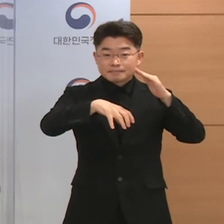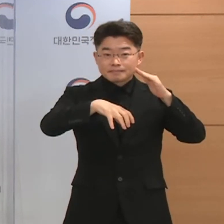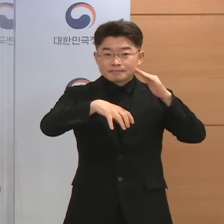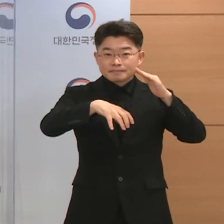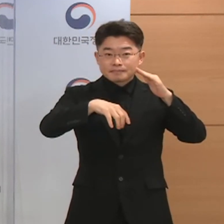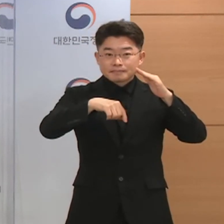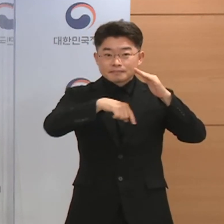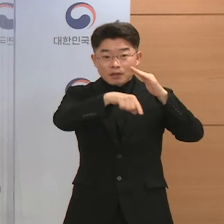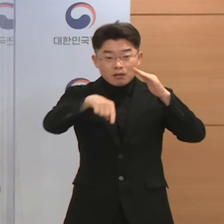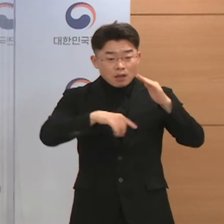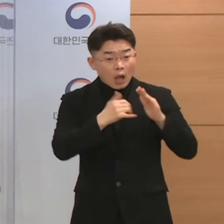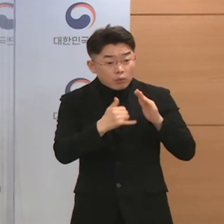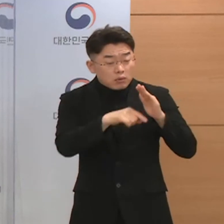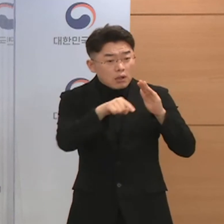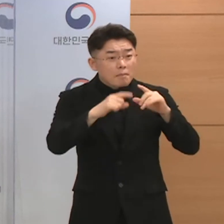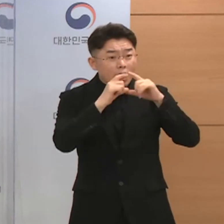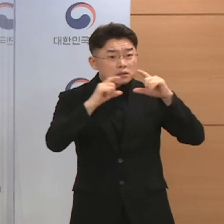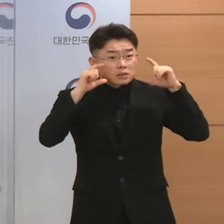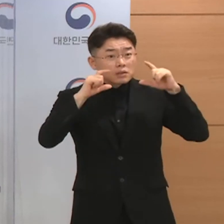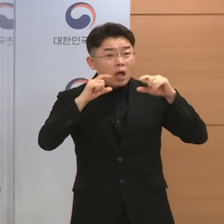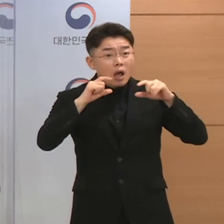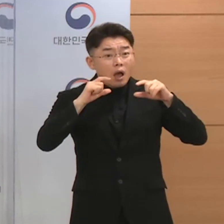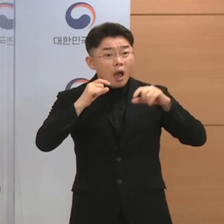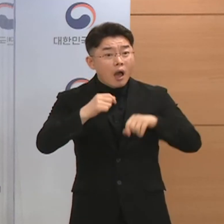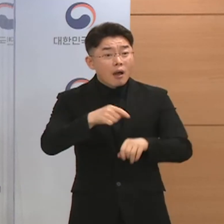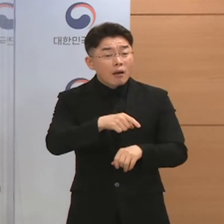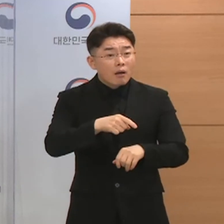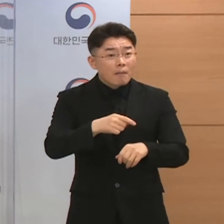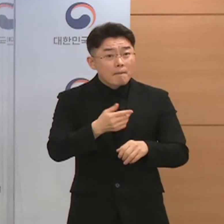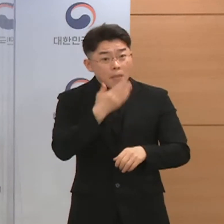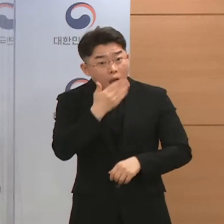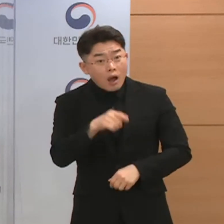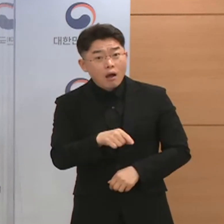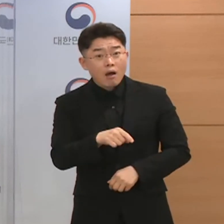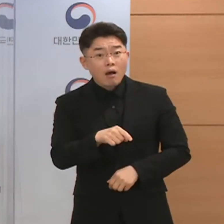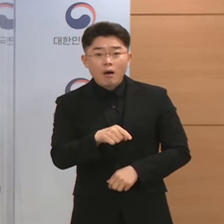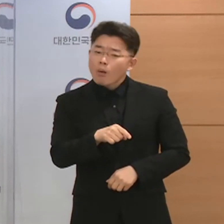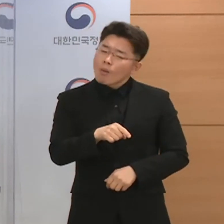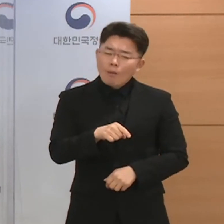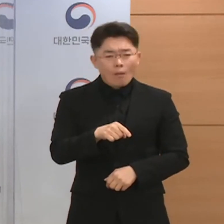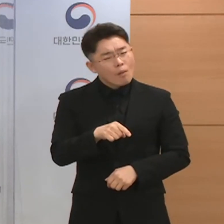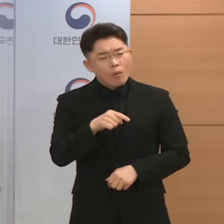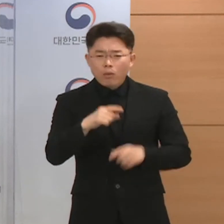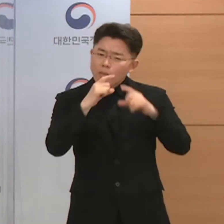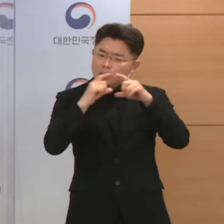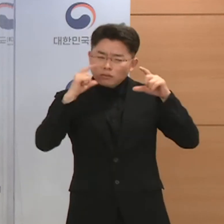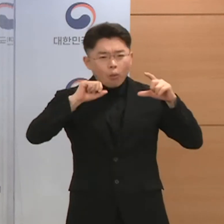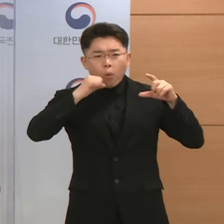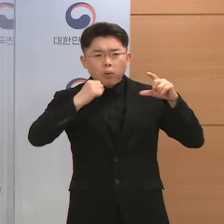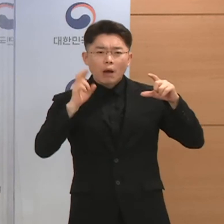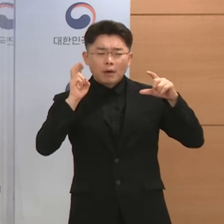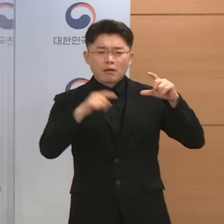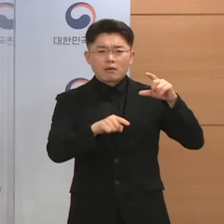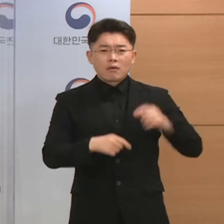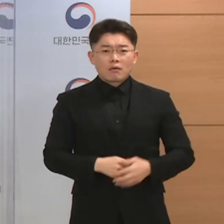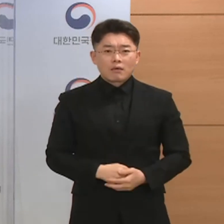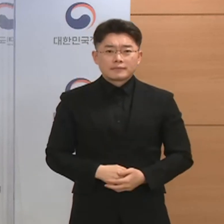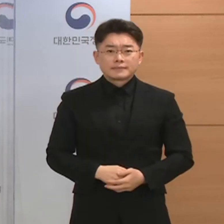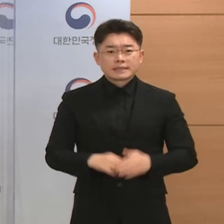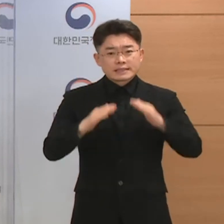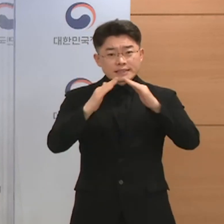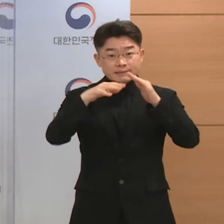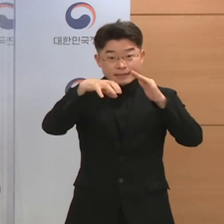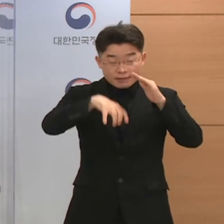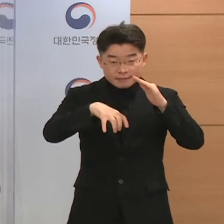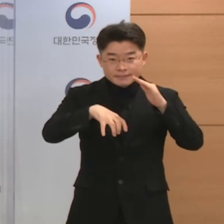실내에서도 마스크를 쓸 수 있는가 하는 부분들을 굉장히 고민했었고 그런 부분들이 마스크를 통해서 가족 간 전파를